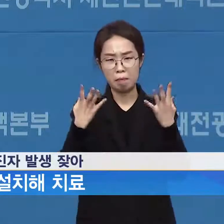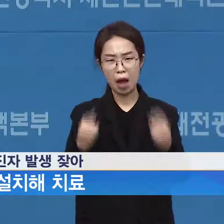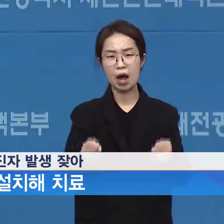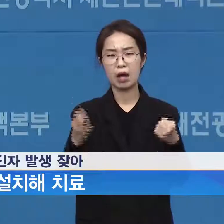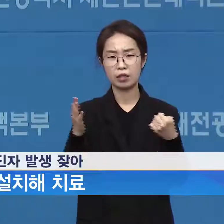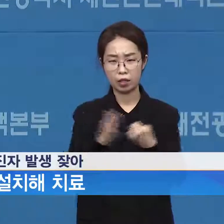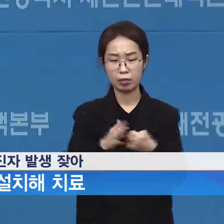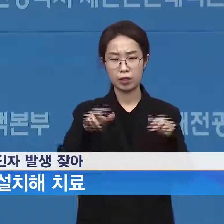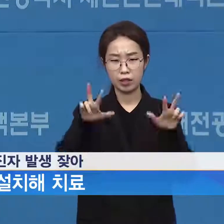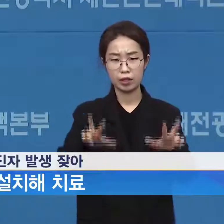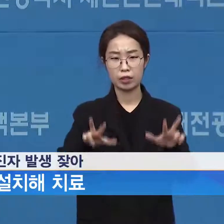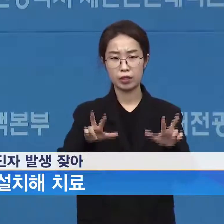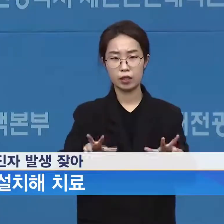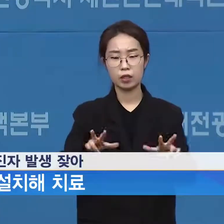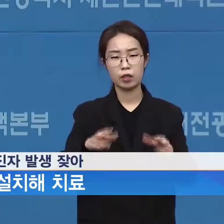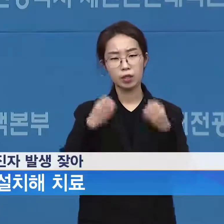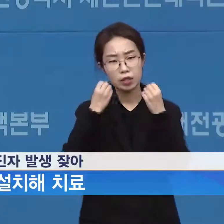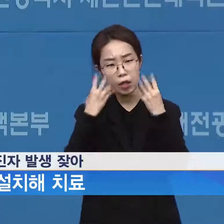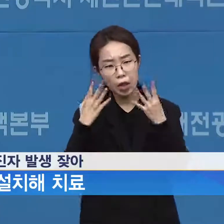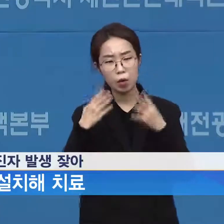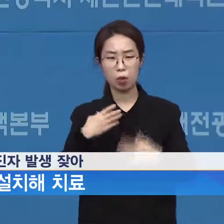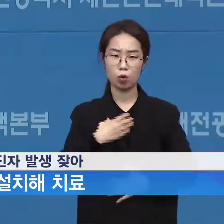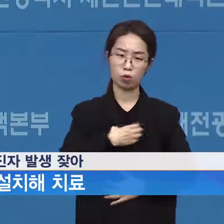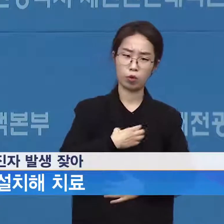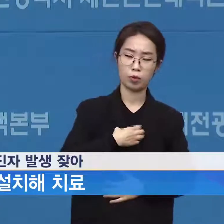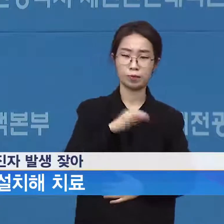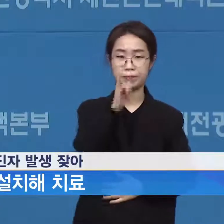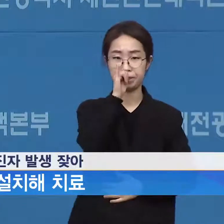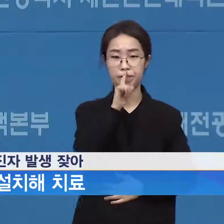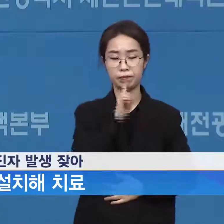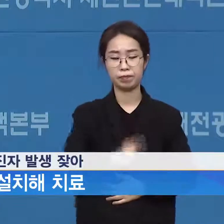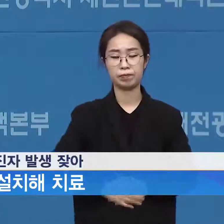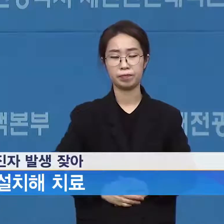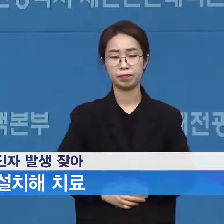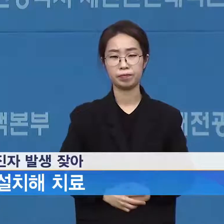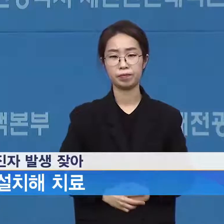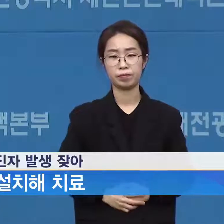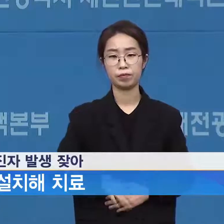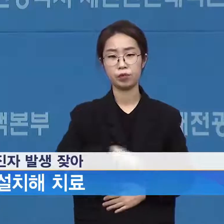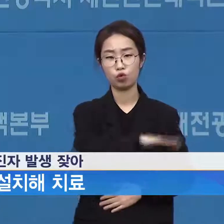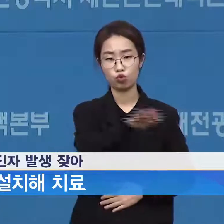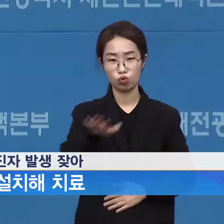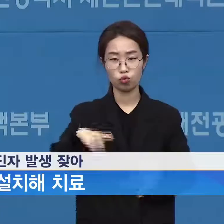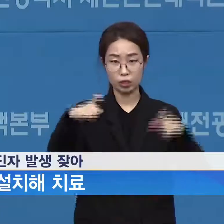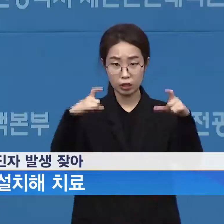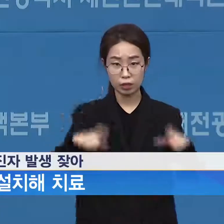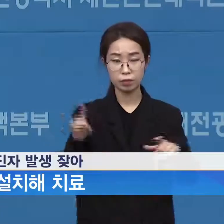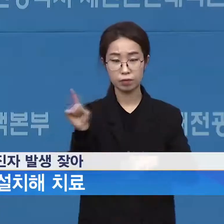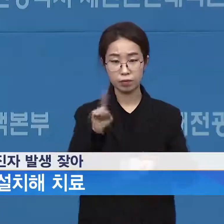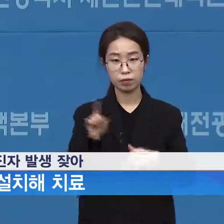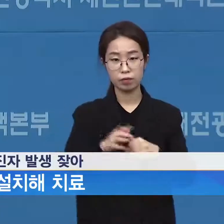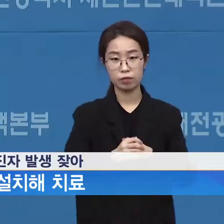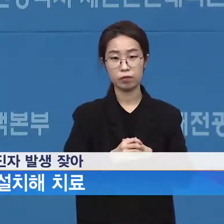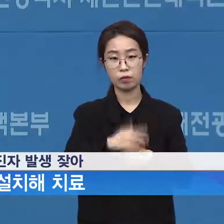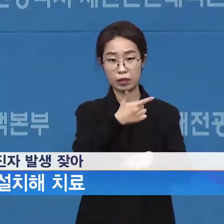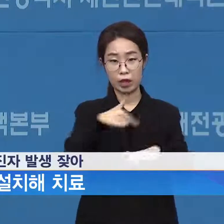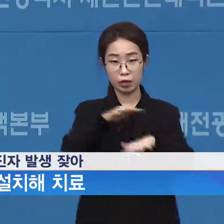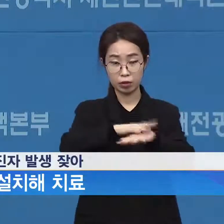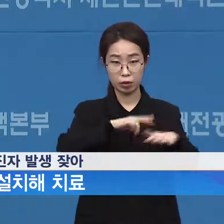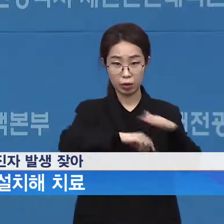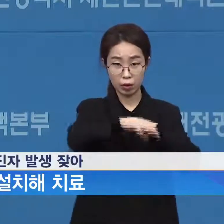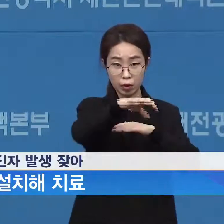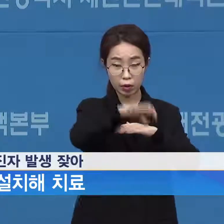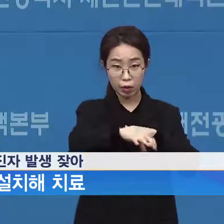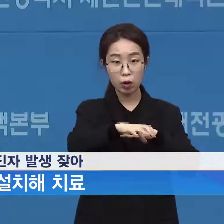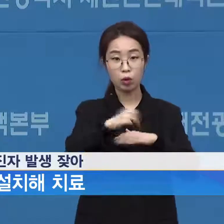확진자 발생 추이가 새로운 국면을 맞이했습니다. 이에 우리 시는 대전역 동광장 등